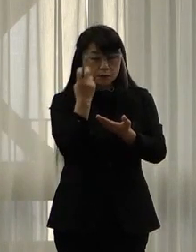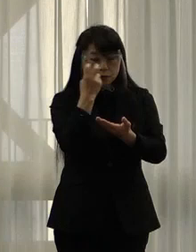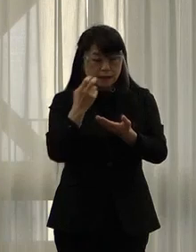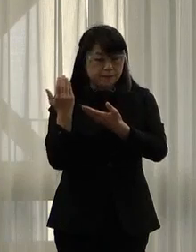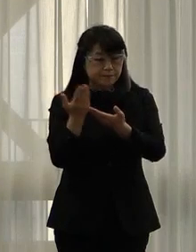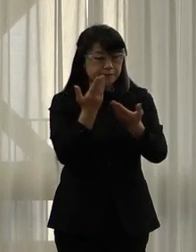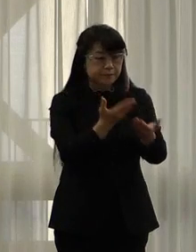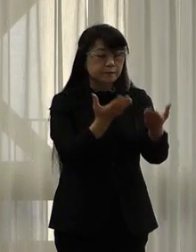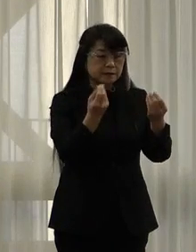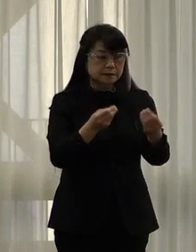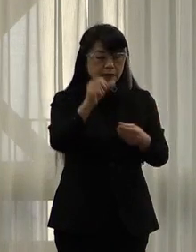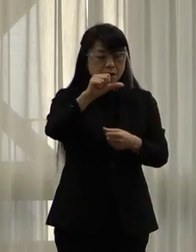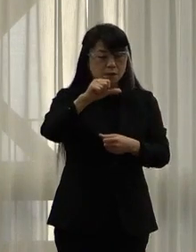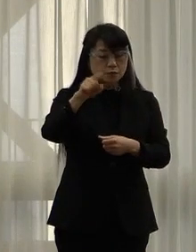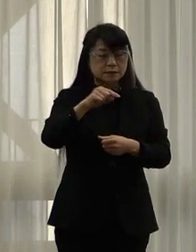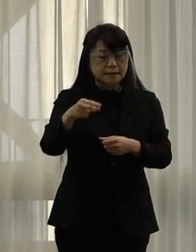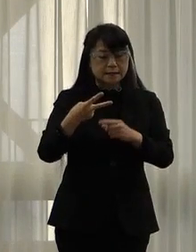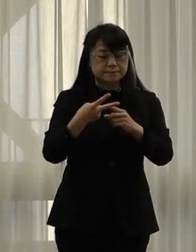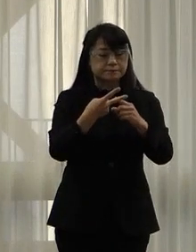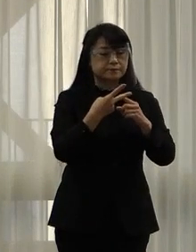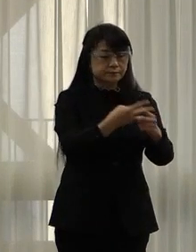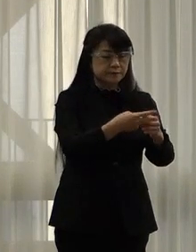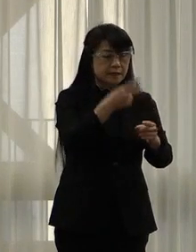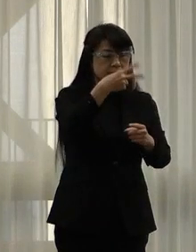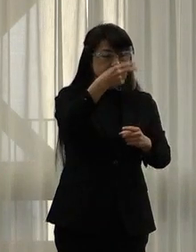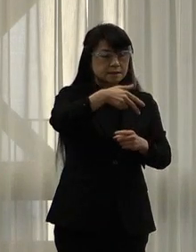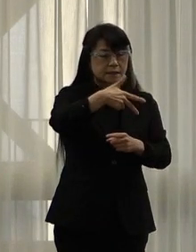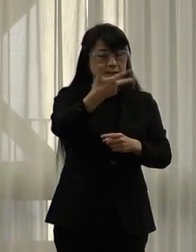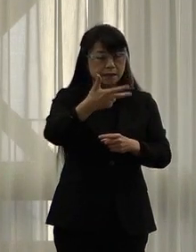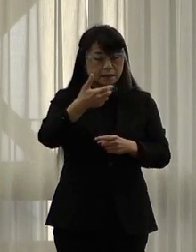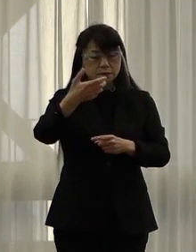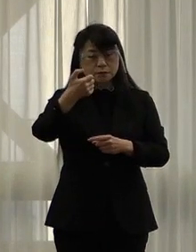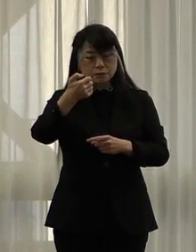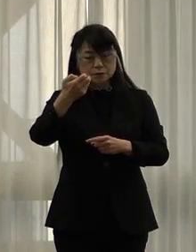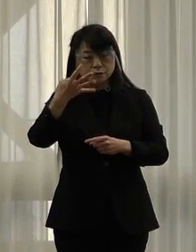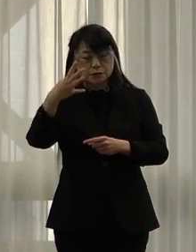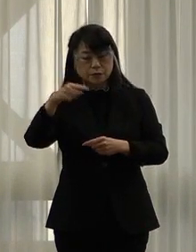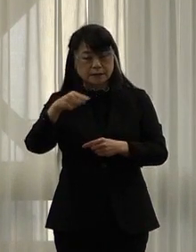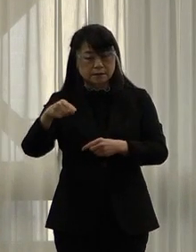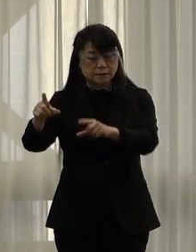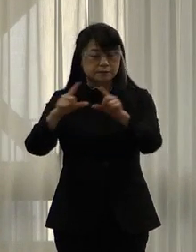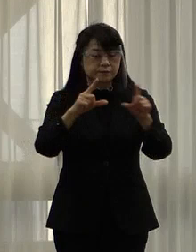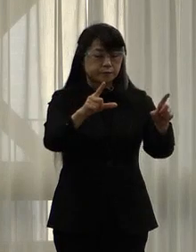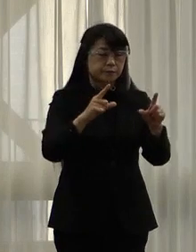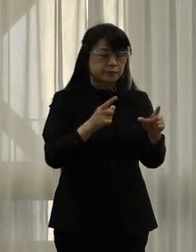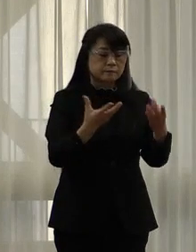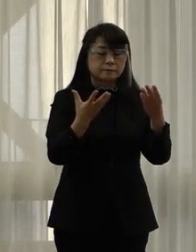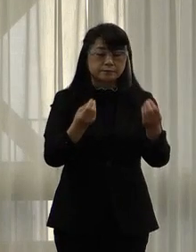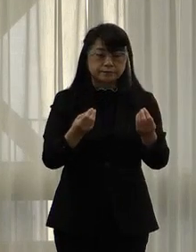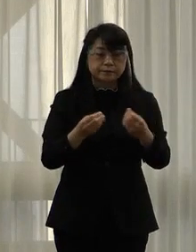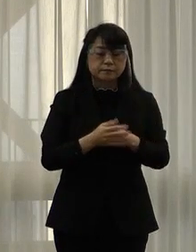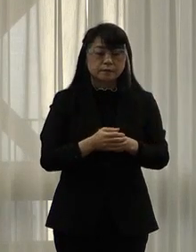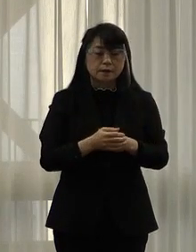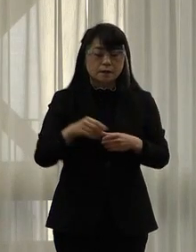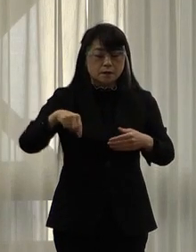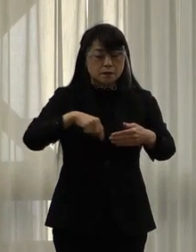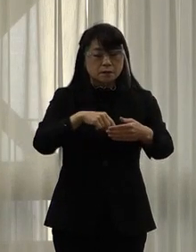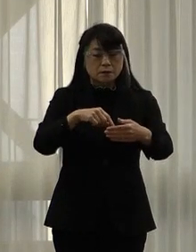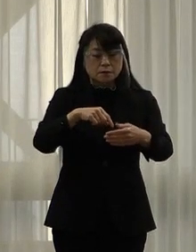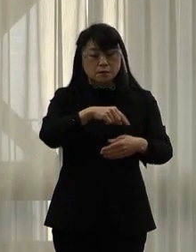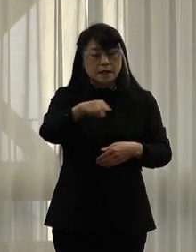査を5000人の方に発送して、2754名から返答がをいただきました。でこれら